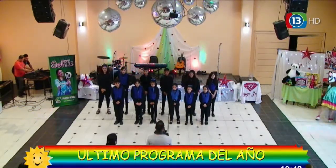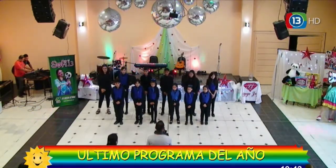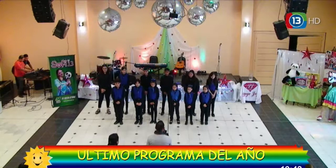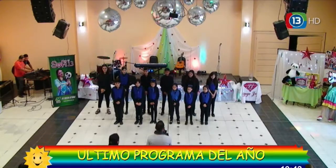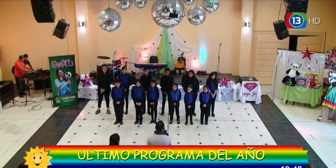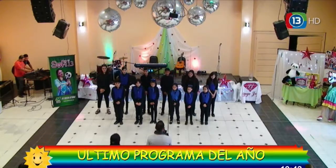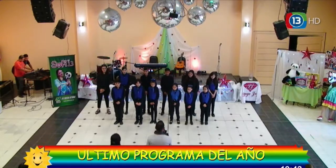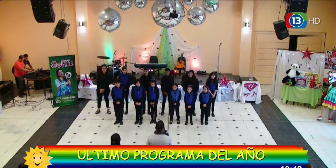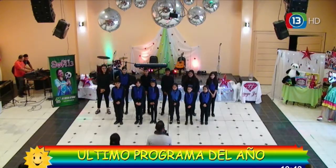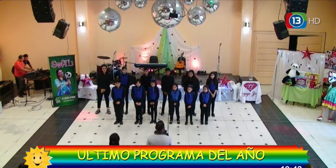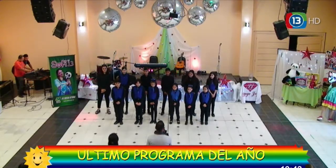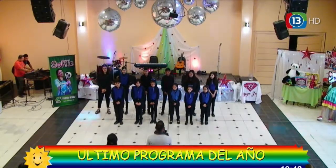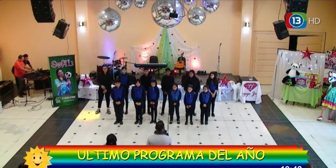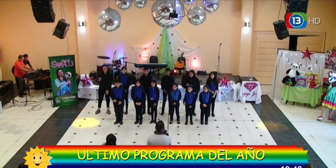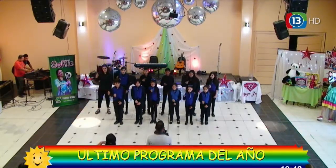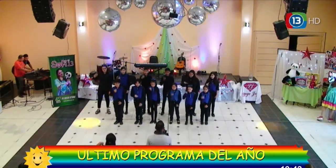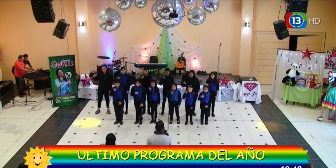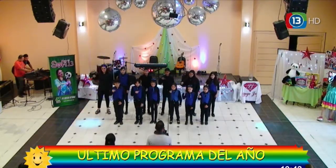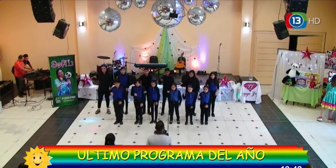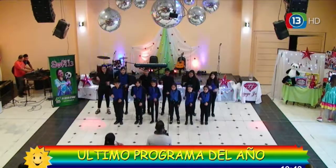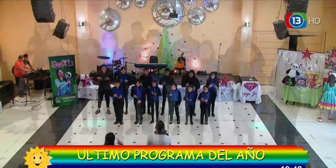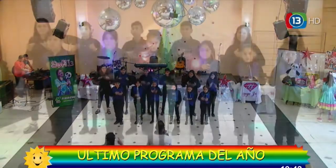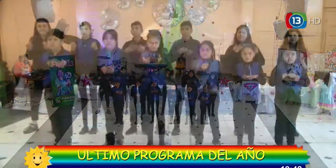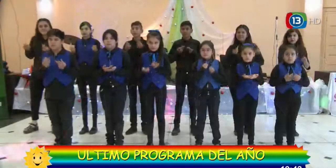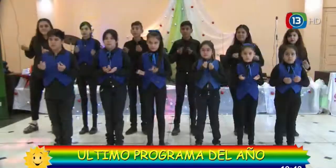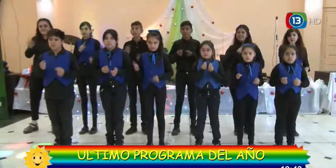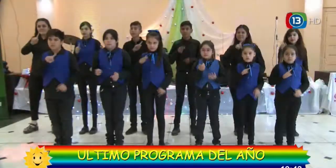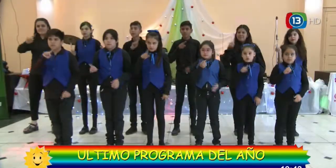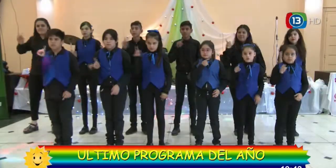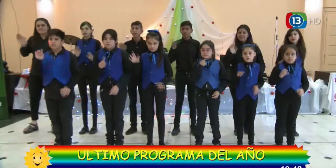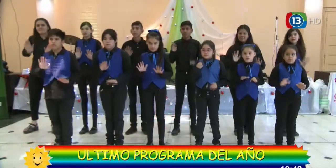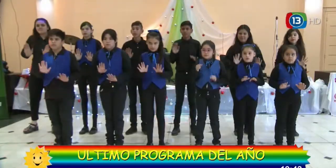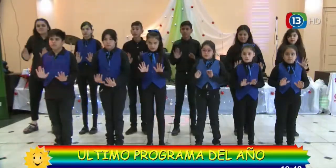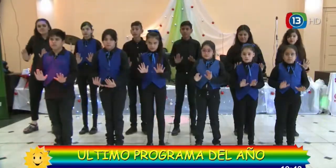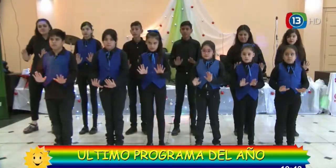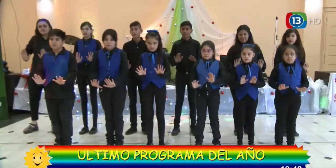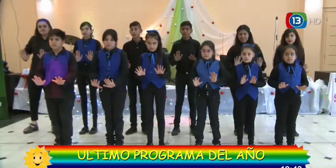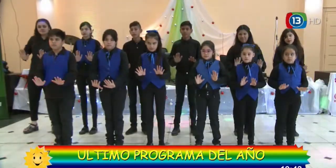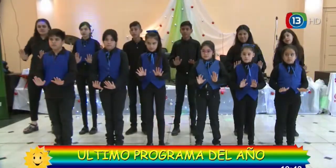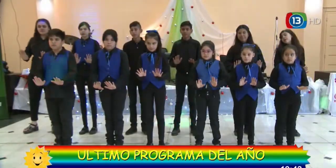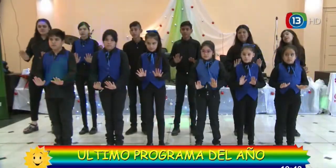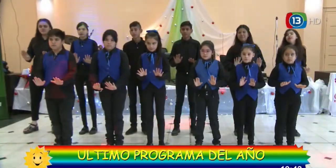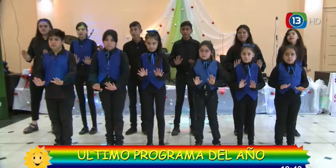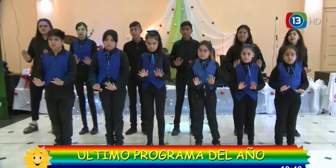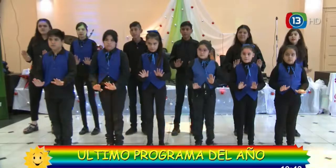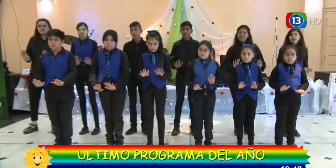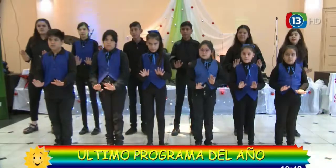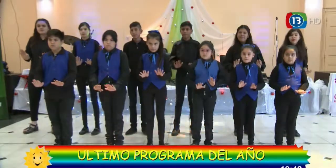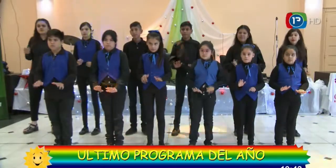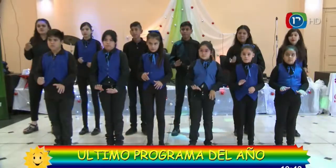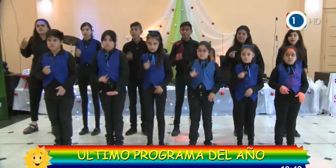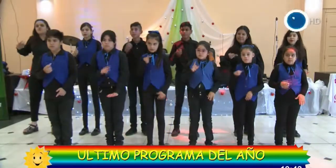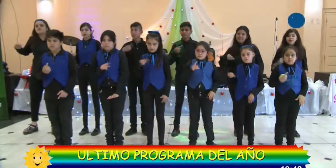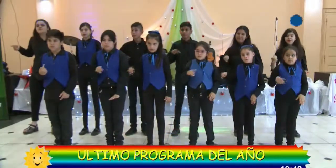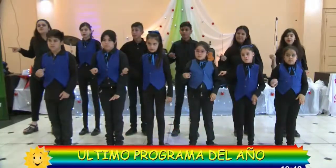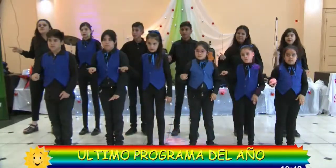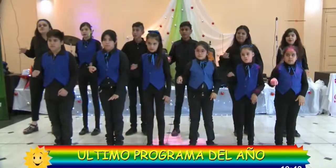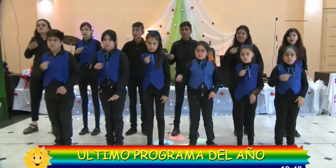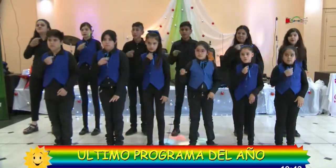Cuando vas sin esperar, cuando quieres